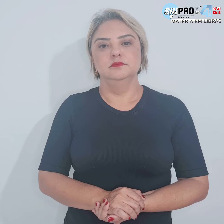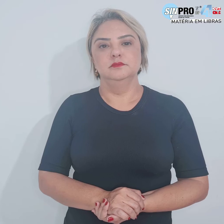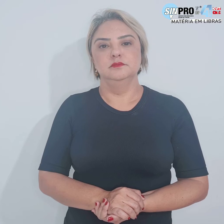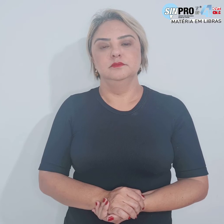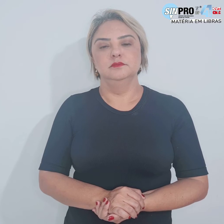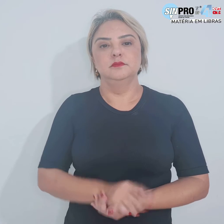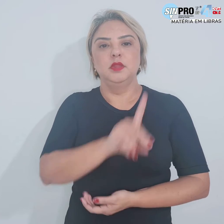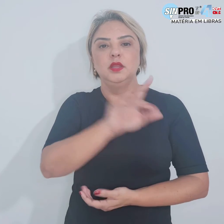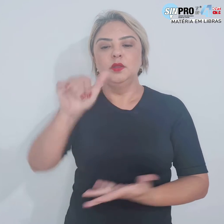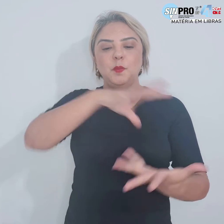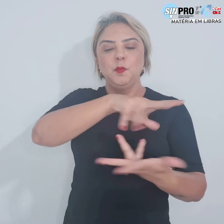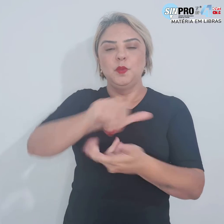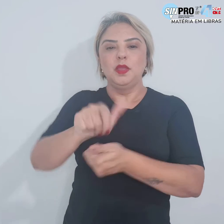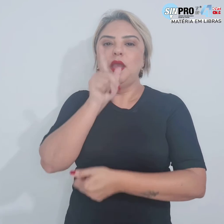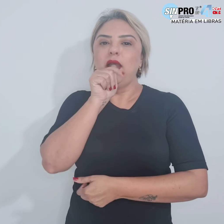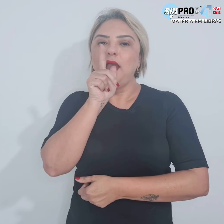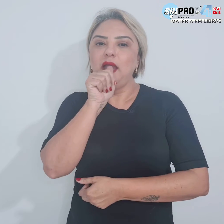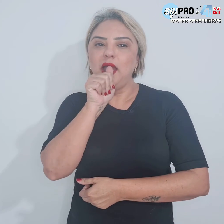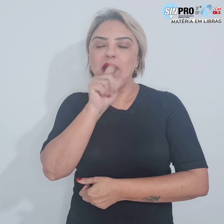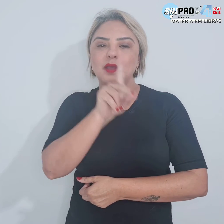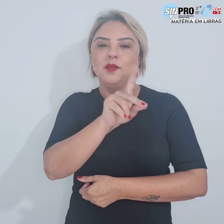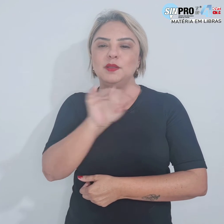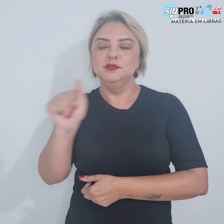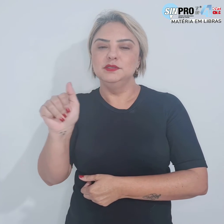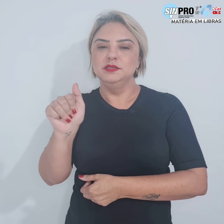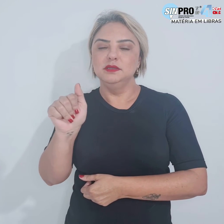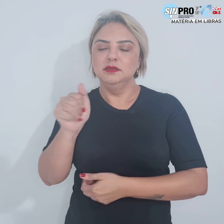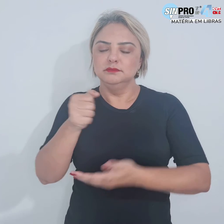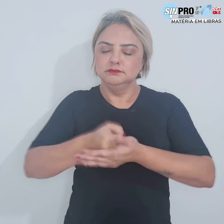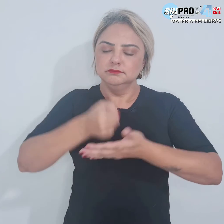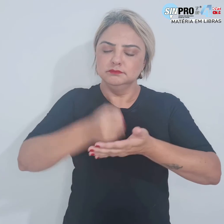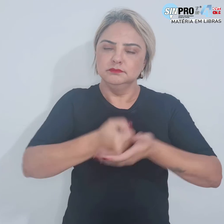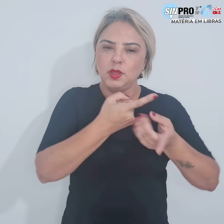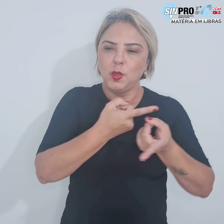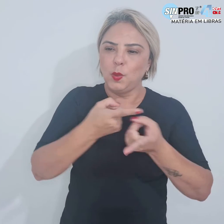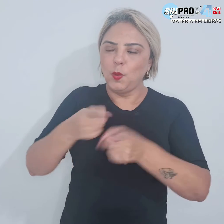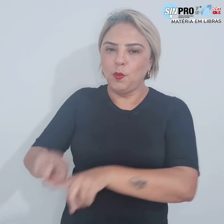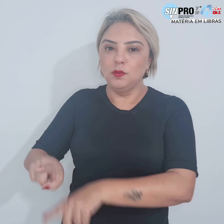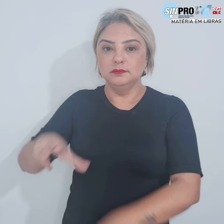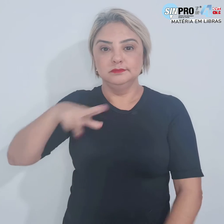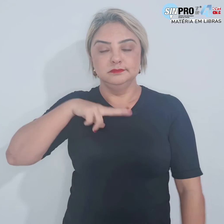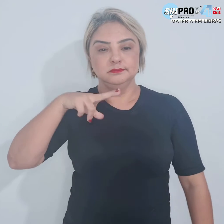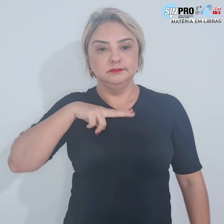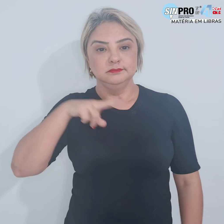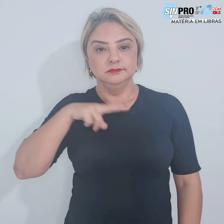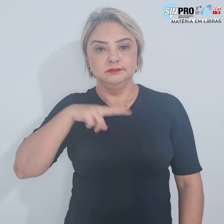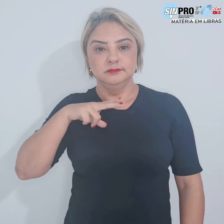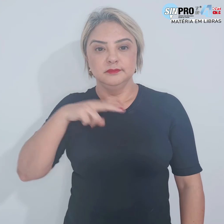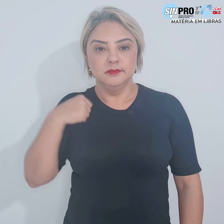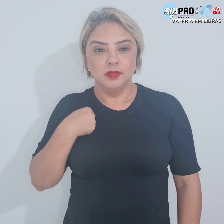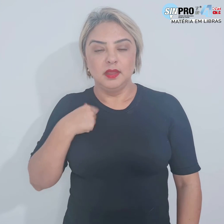Dia Mundial da Água, data para lutar contra a privatização dos recursos hídricos do